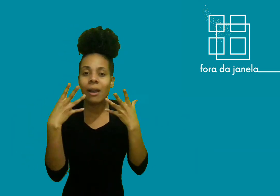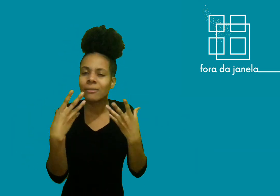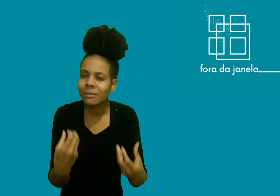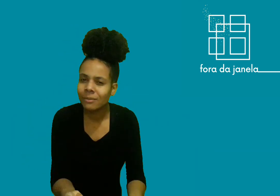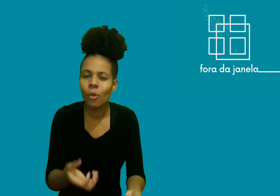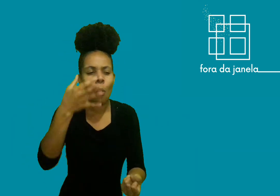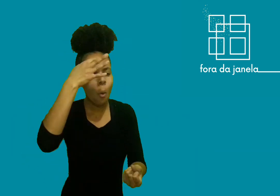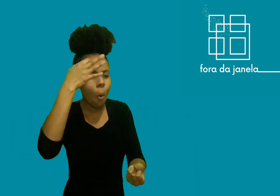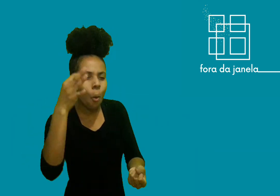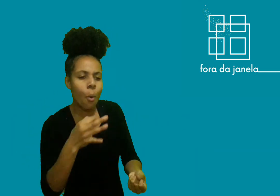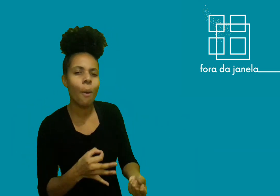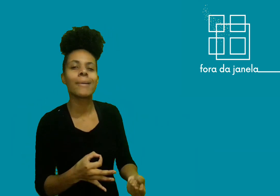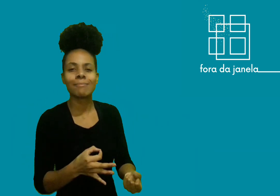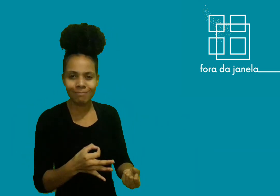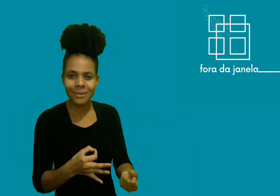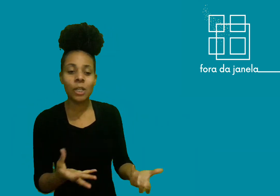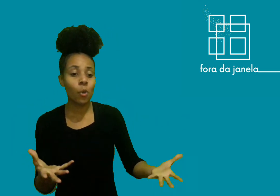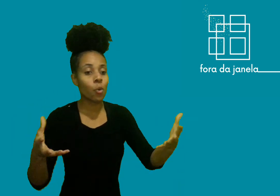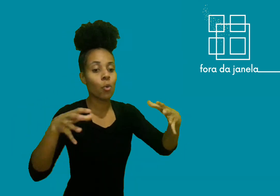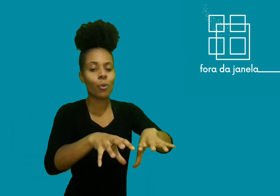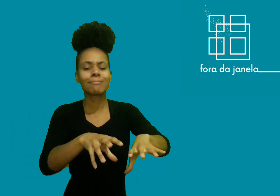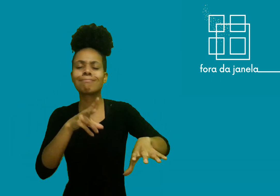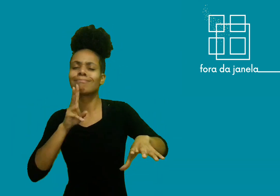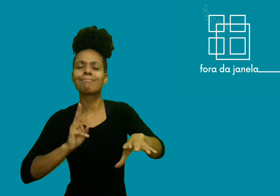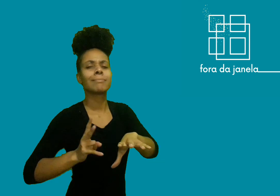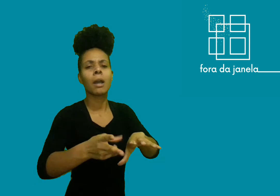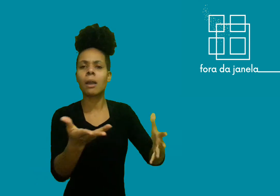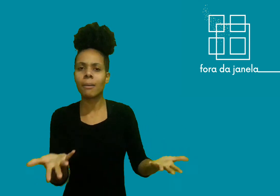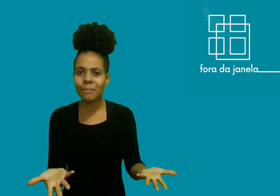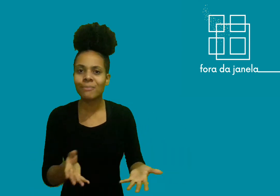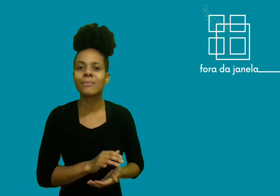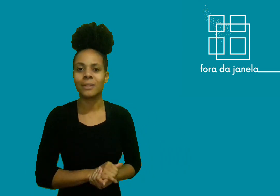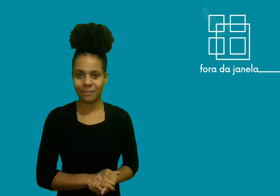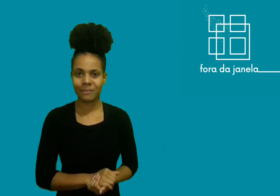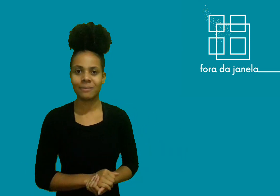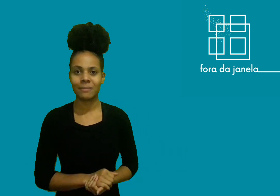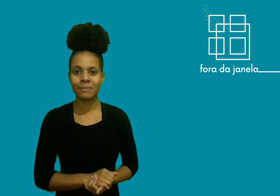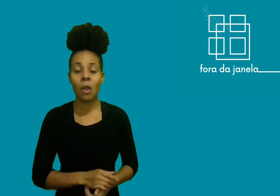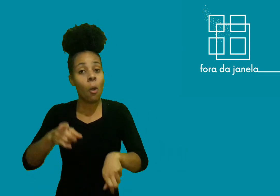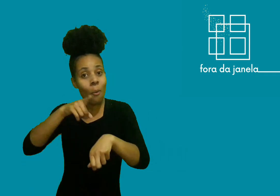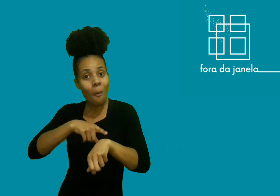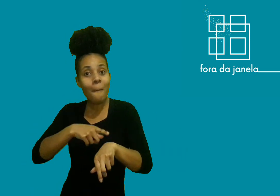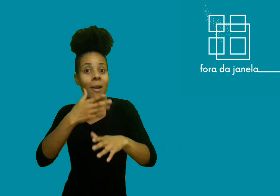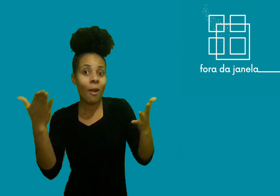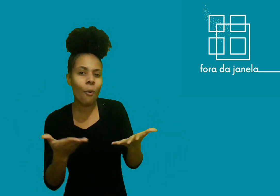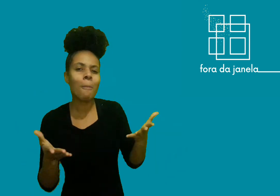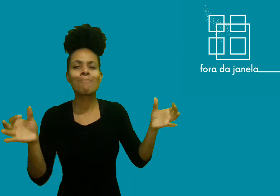normal e digna. Nós encerramos o episódio por aqui. Espero que tenham curtido esses minutos de conversa. Se gostou, curte